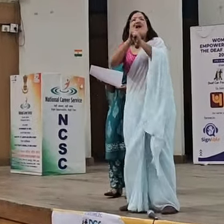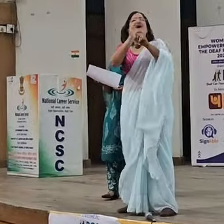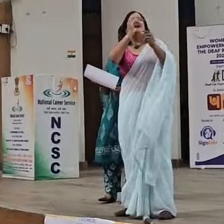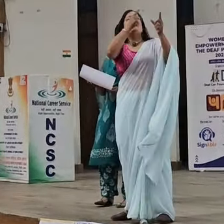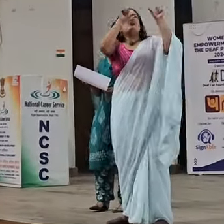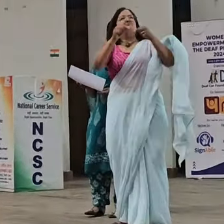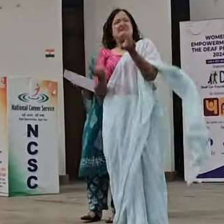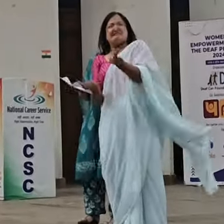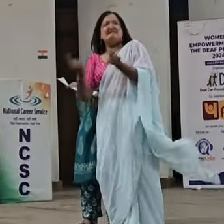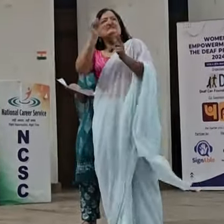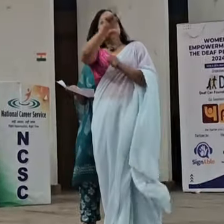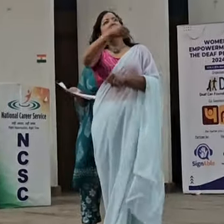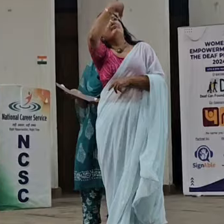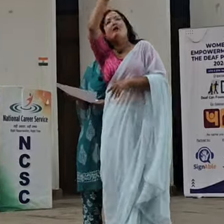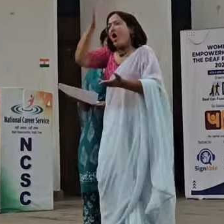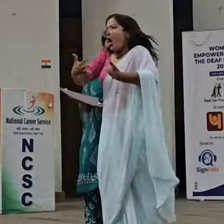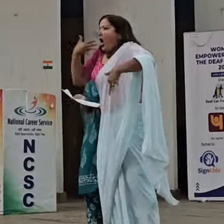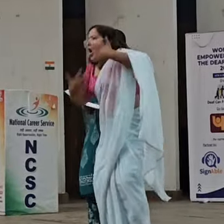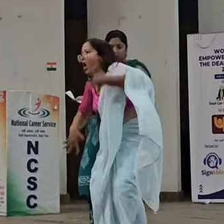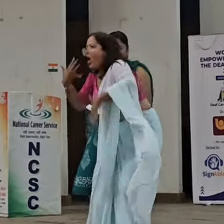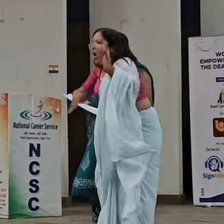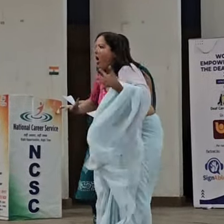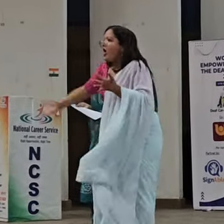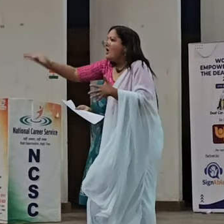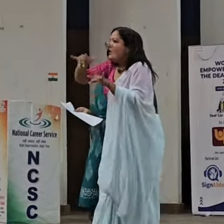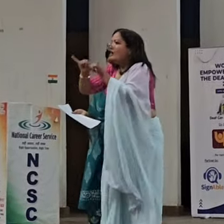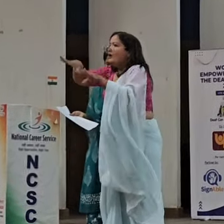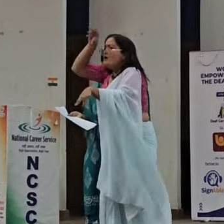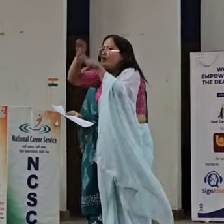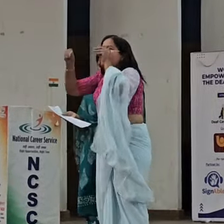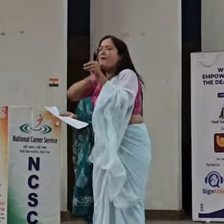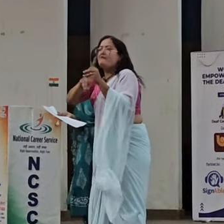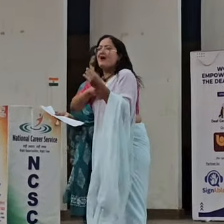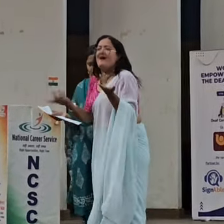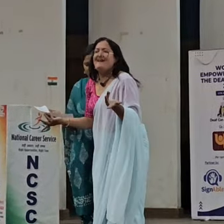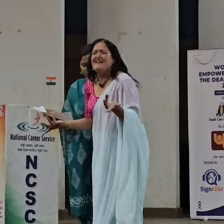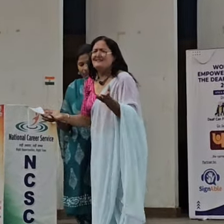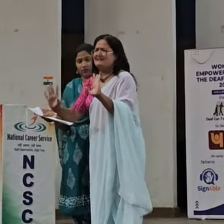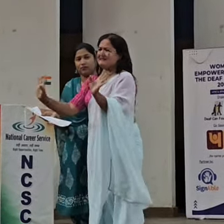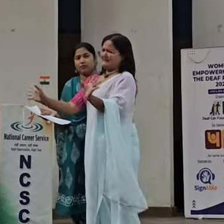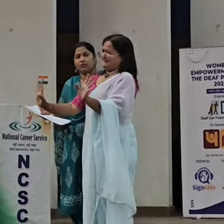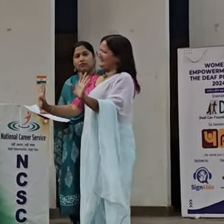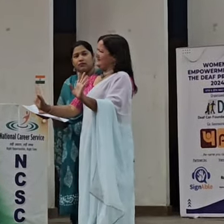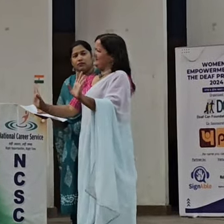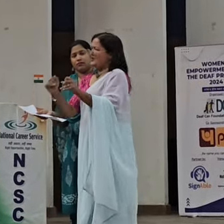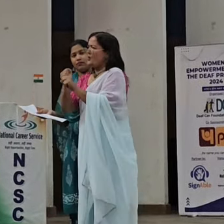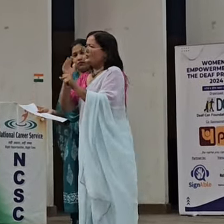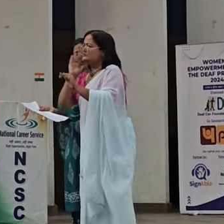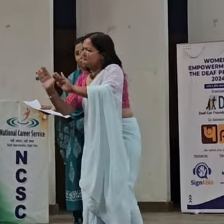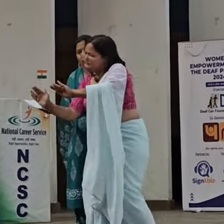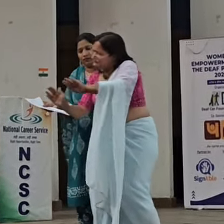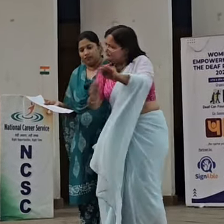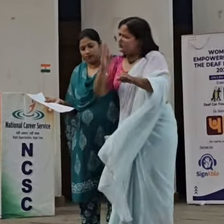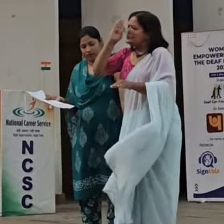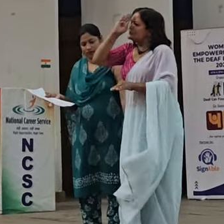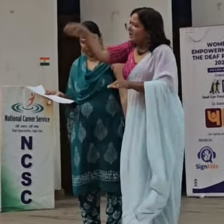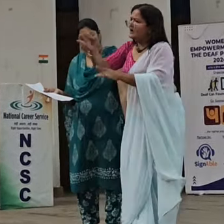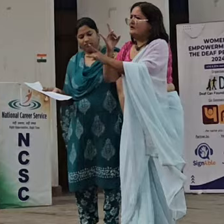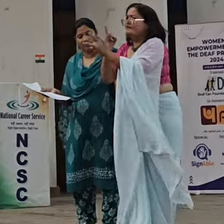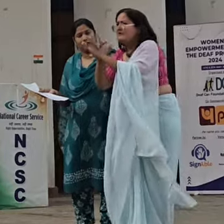पाएंगे, तो इसलिए आपको जब भी लगे कि हाँ मेरे को थोड़ा सा प्रॉब्लम हो रहा है मैं अच्छे से नहीं समझ पा रही, तो आप उन्हें फीडबैक दीजिए प्लीज ना समझ नहीं पाई आप अगर दोबारा से एक्सप्लेन करेंगे